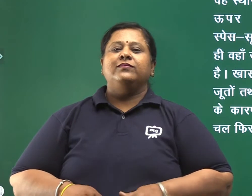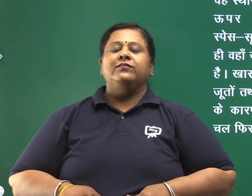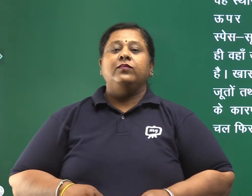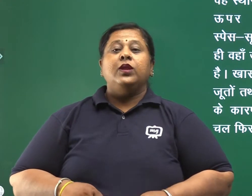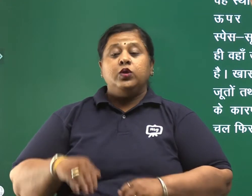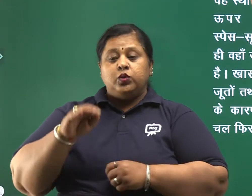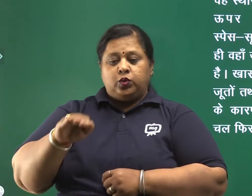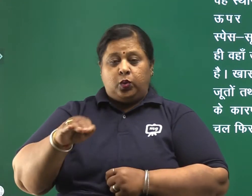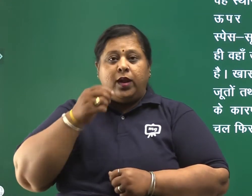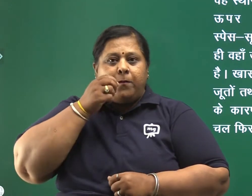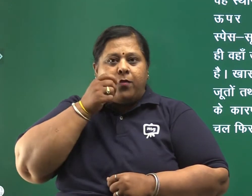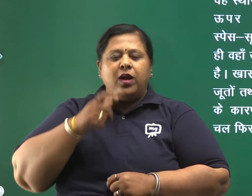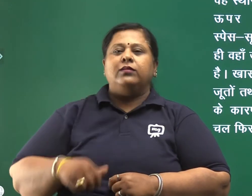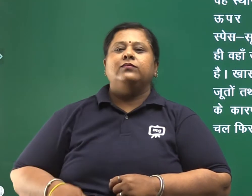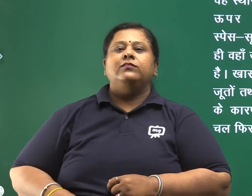छोटू के पापा